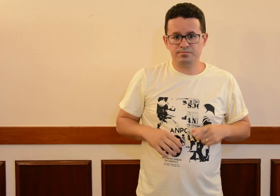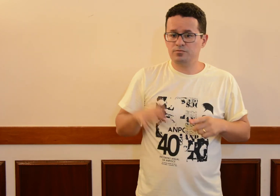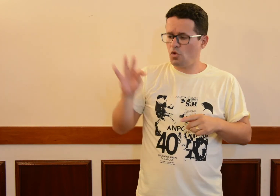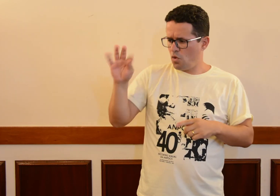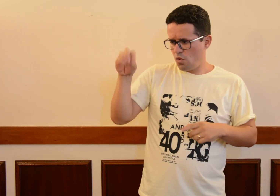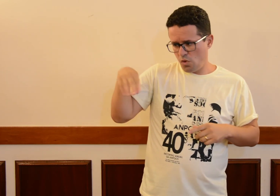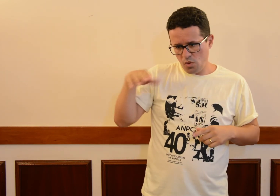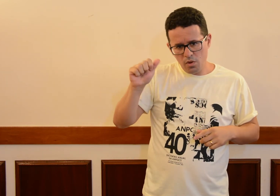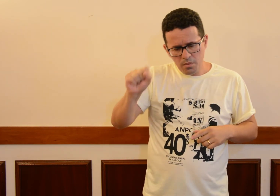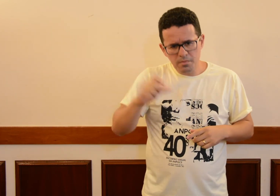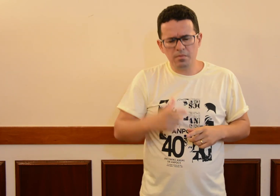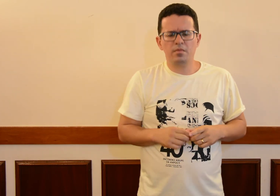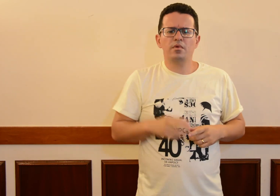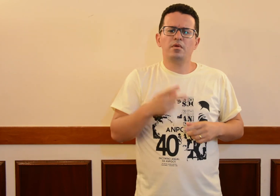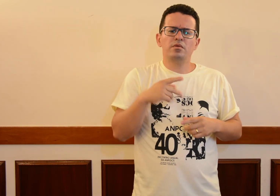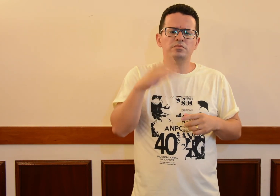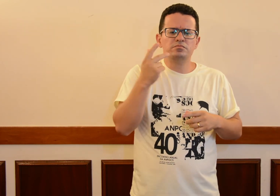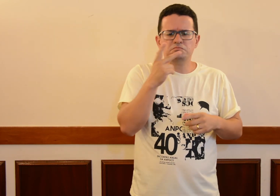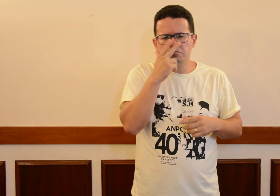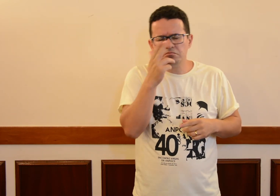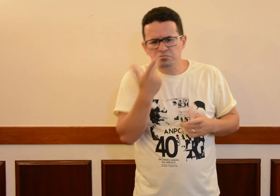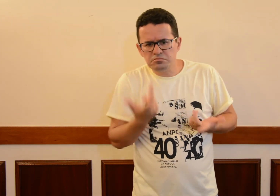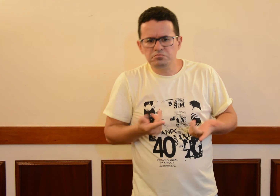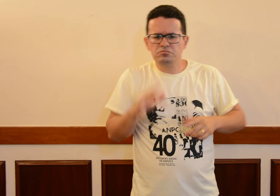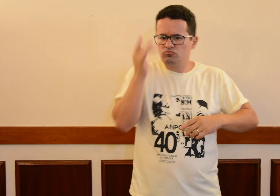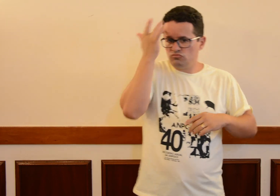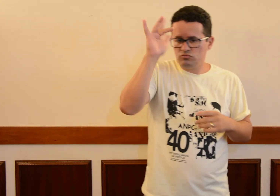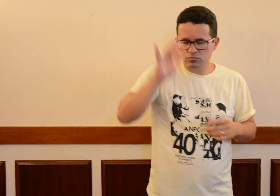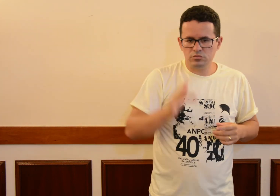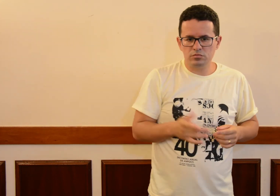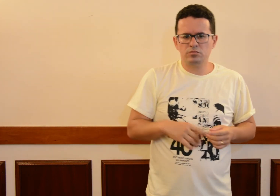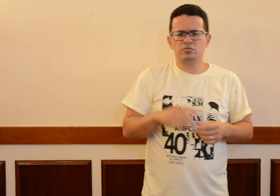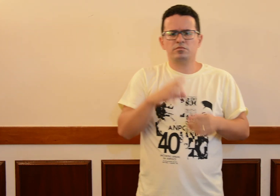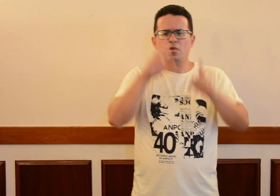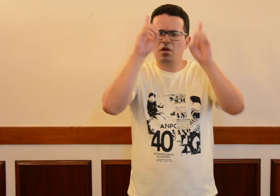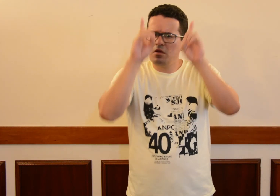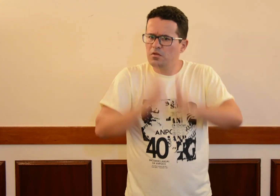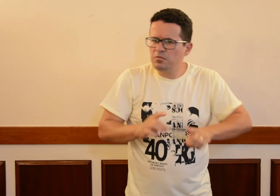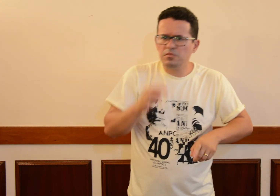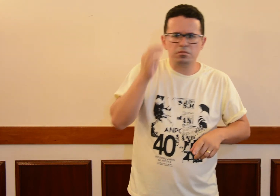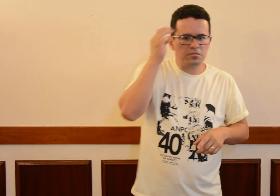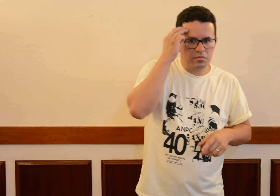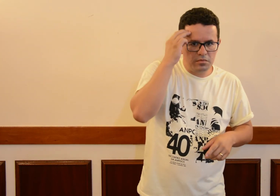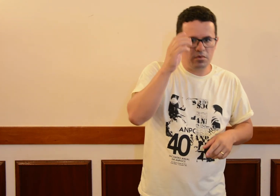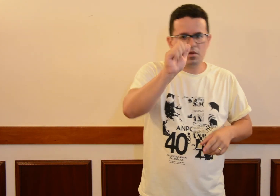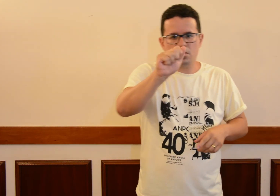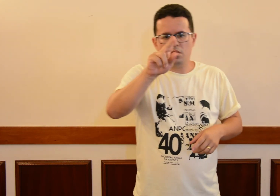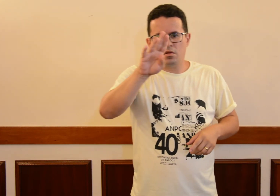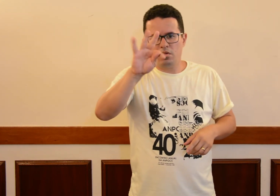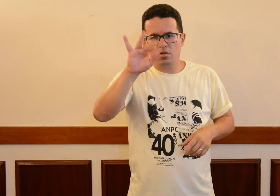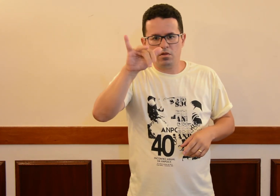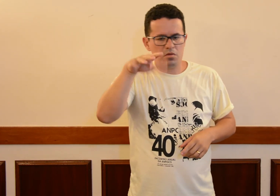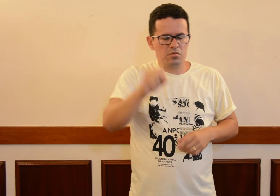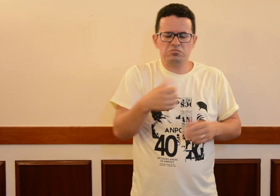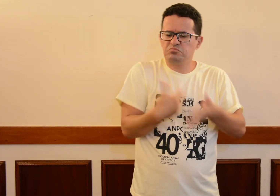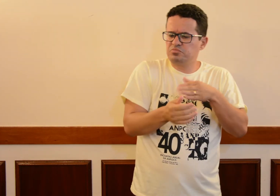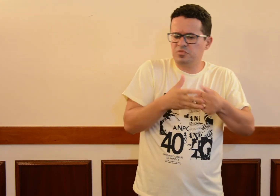alheio à especificidade das categorias que lhe são atribuídas. Deficiência, retardo ou autismo seriam indiferentes para o rapaz, que frente ao mundo